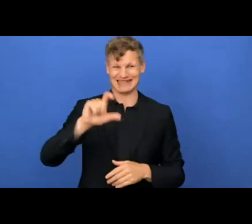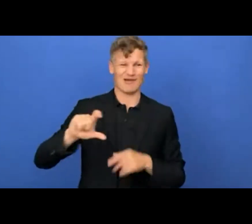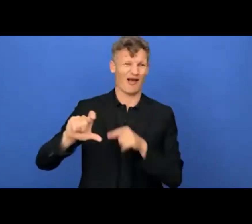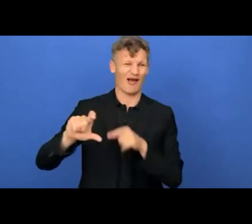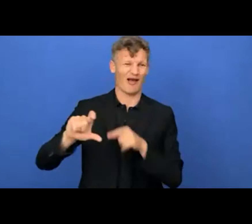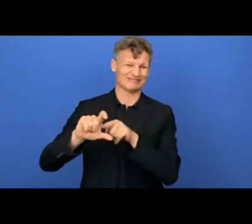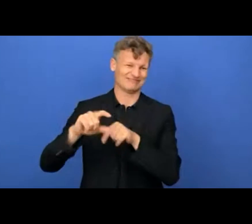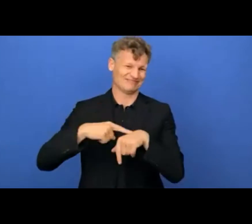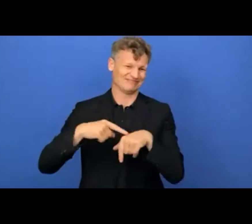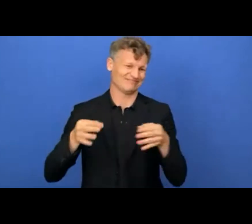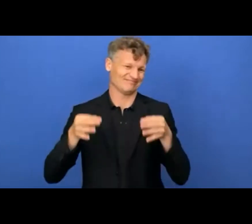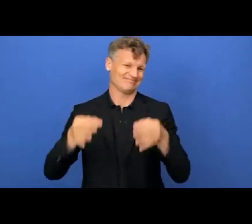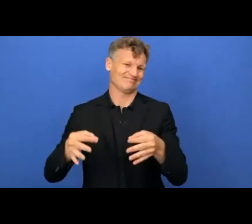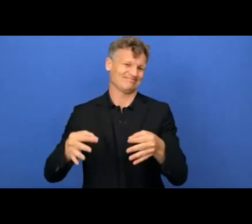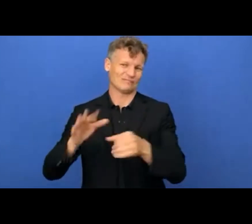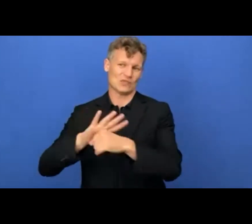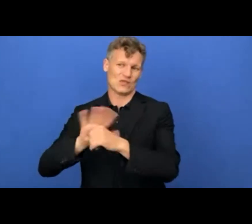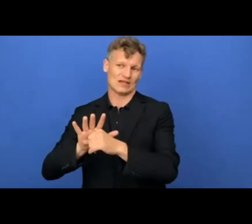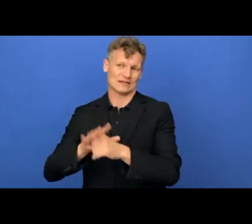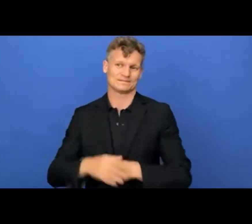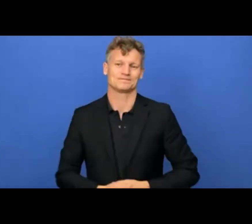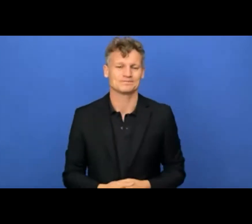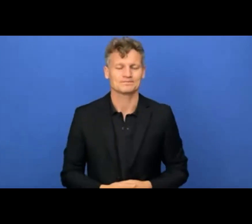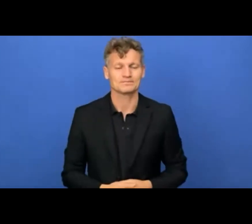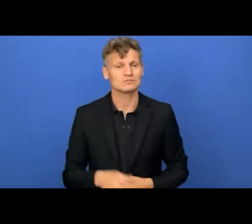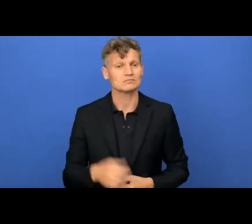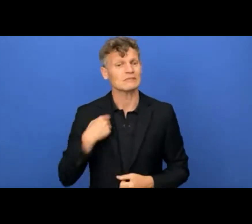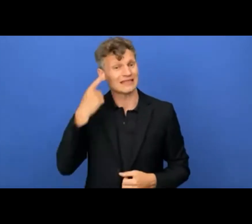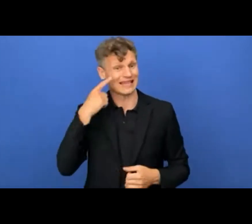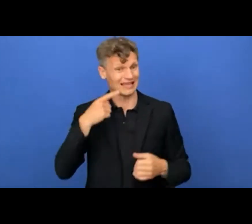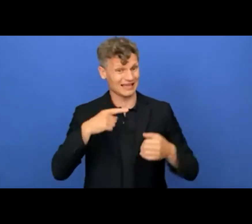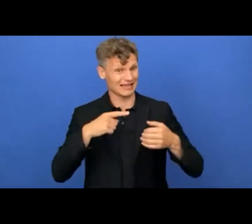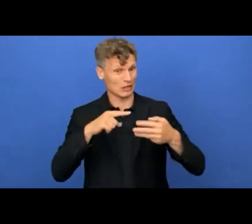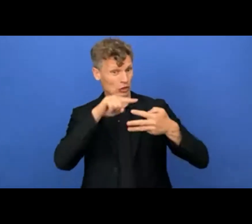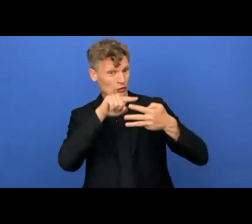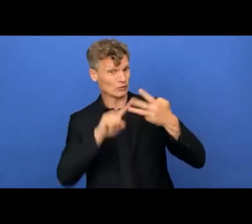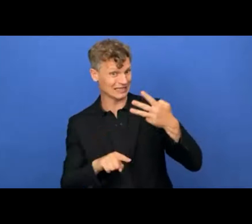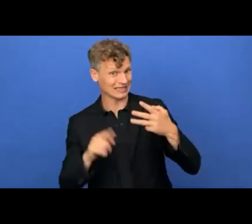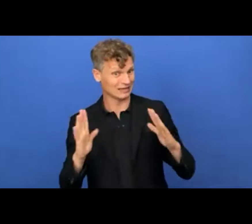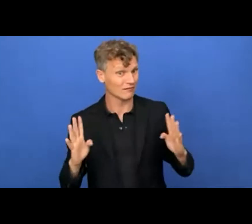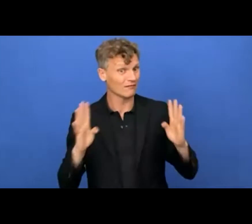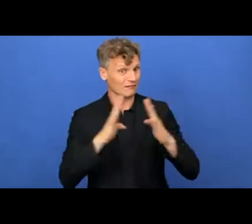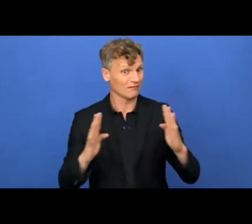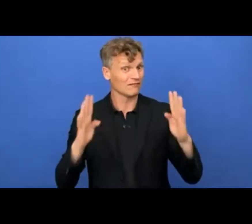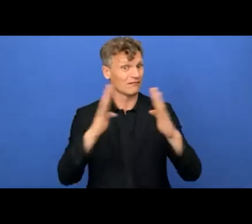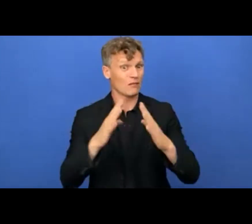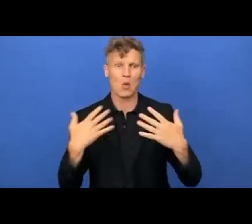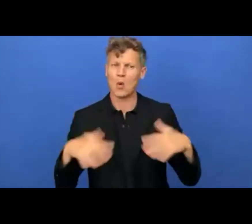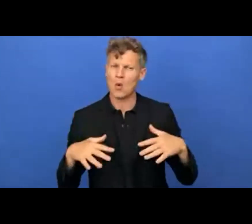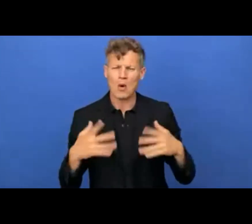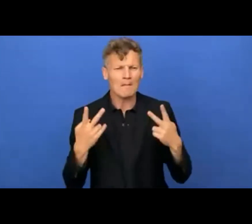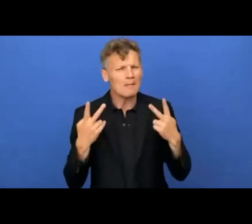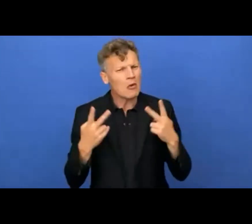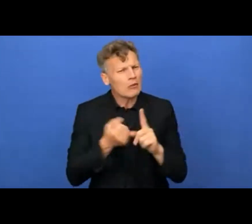dernier a dû être reporté à cause de la COVID. Il me semble que ces forums ont été extrêmement importants et ils ont une grande